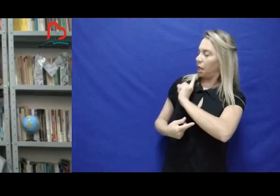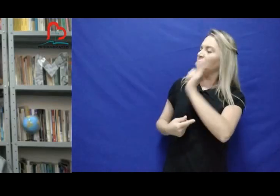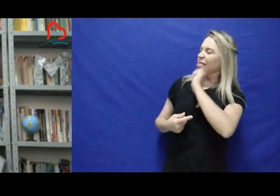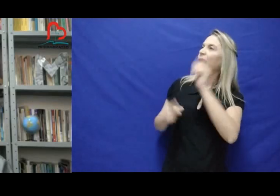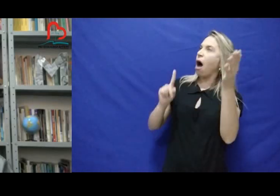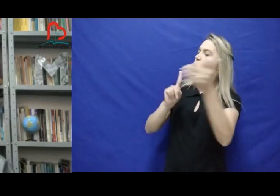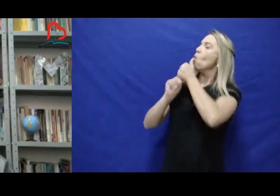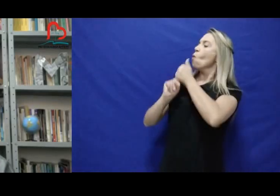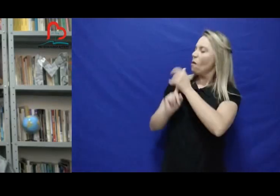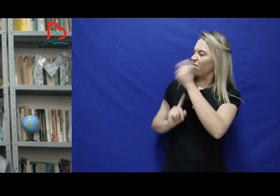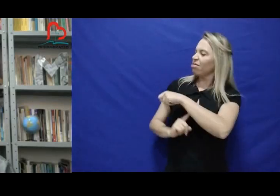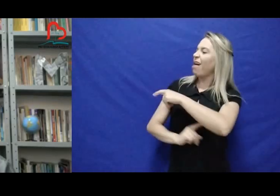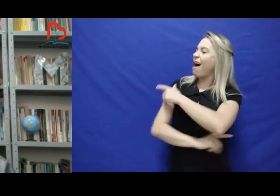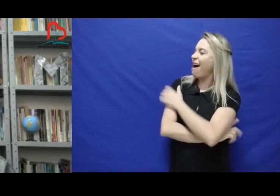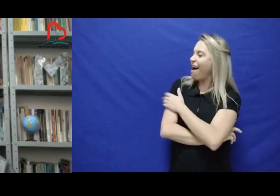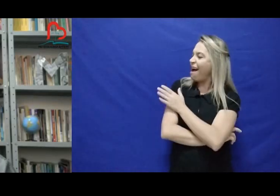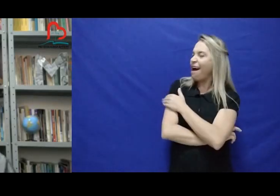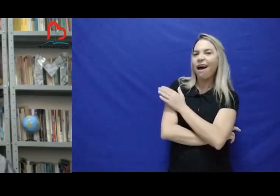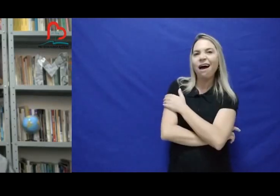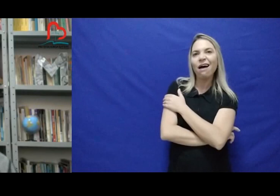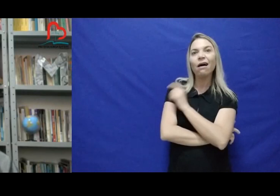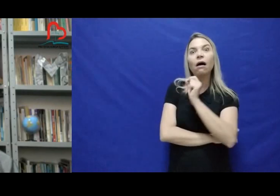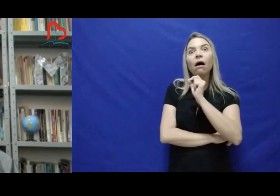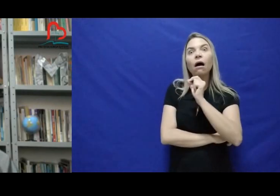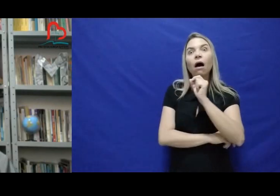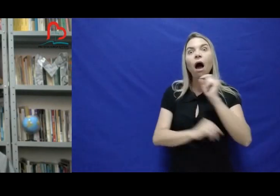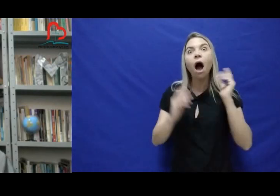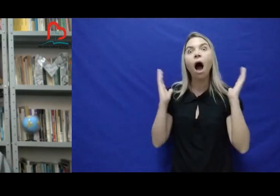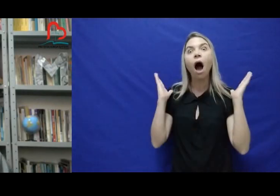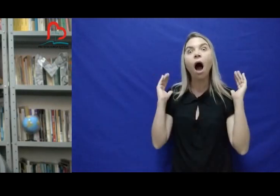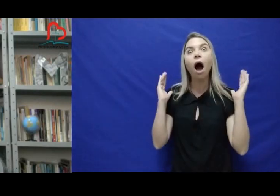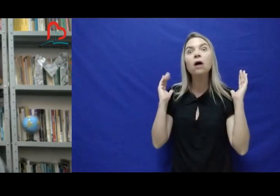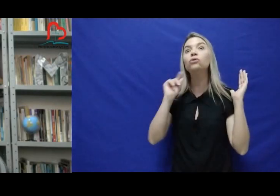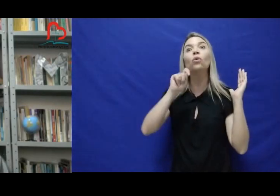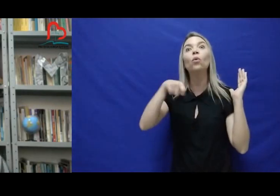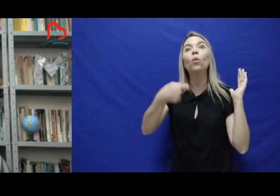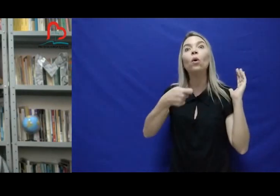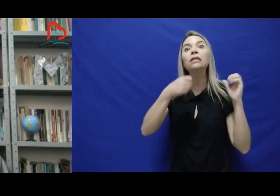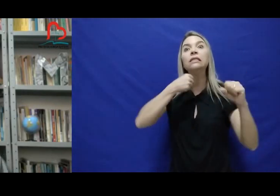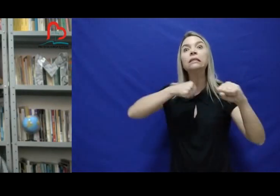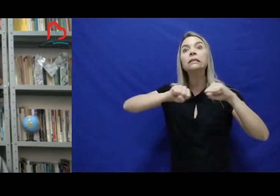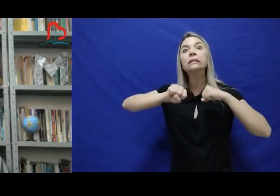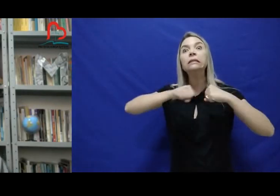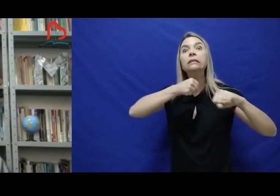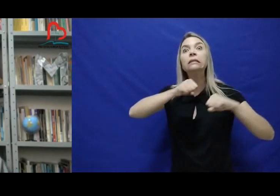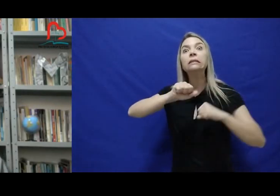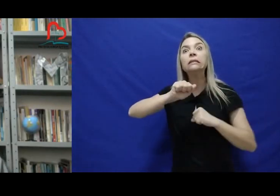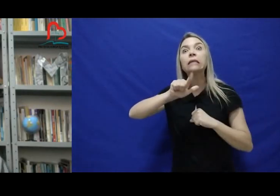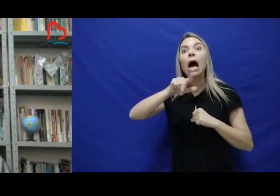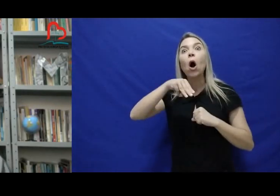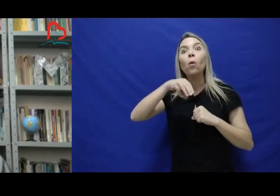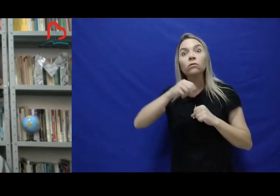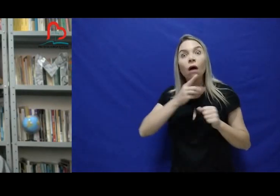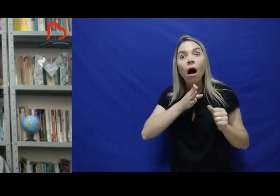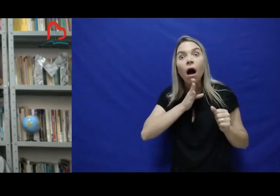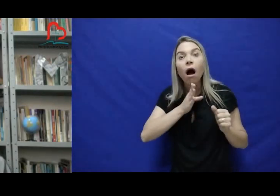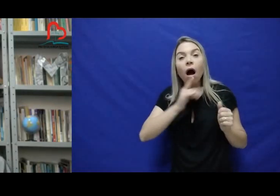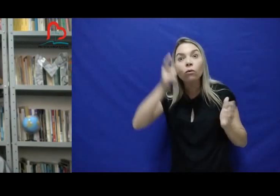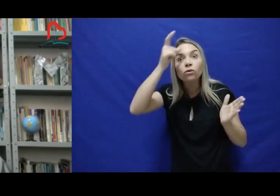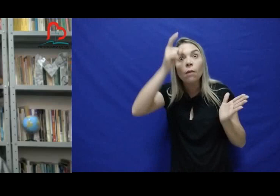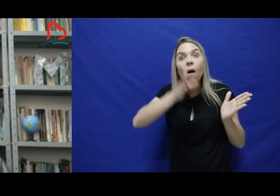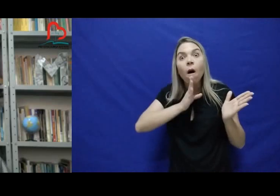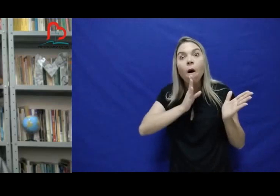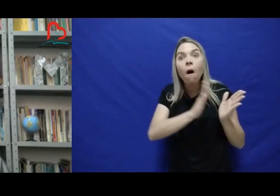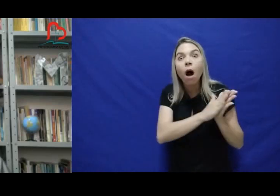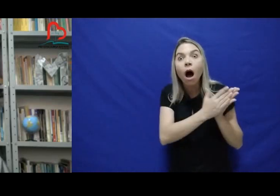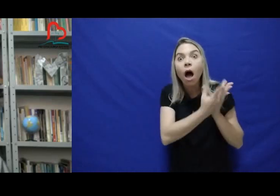suas mãos para não tropeçares em alguma pedra. Satanás cita um salmo. E Jesus, fortalecido